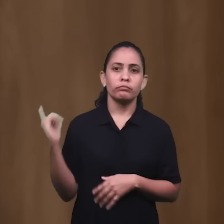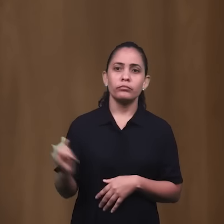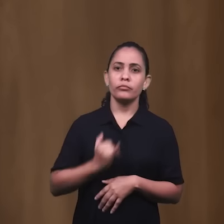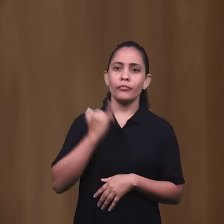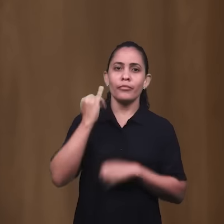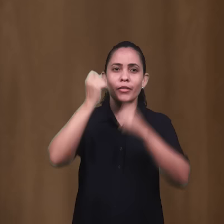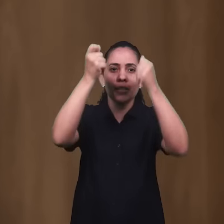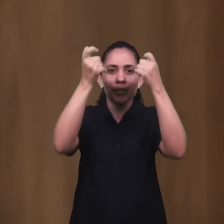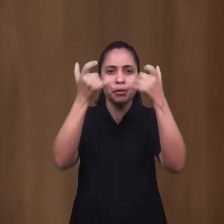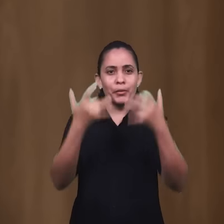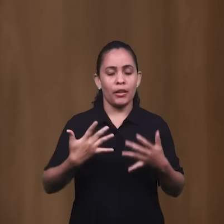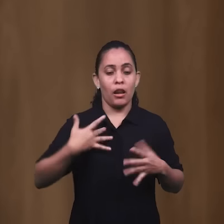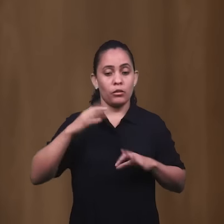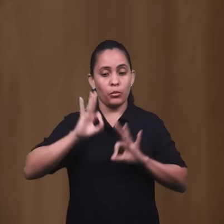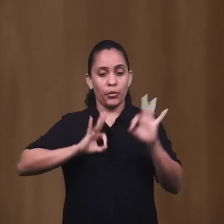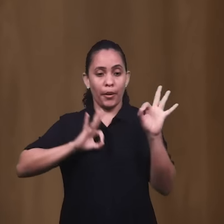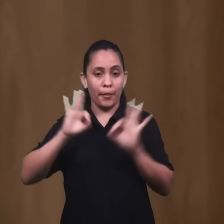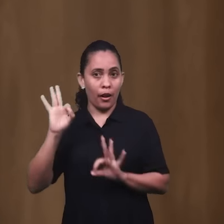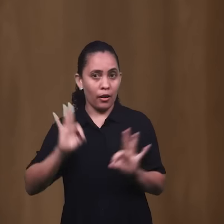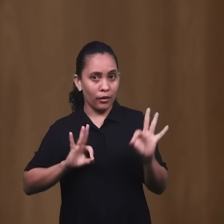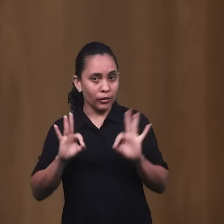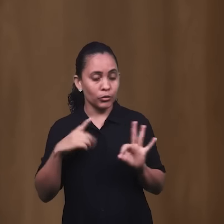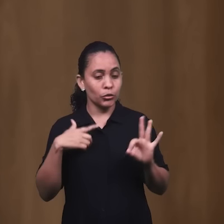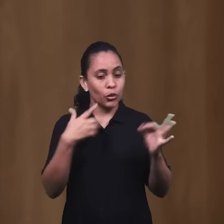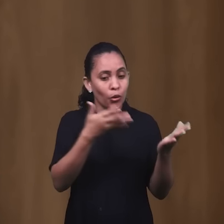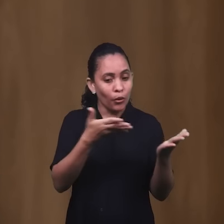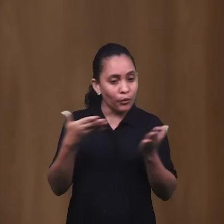e explicar, nós estamos nos preparando, nós vamos